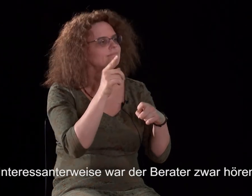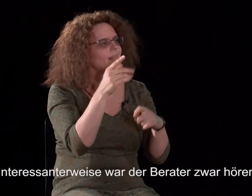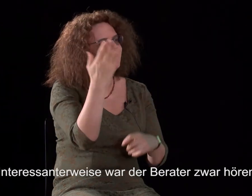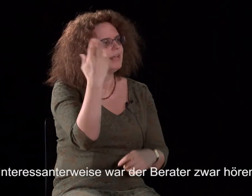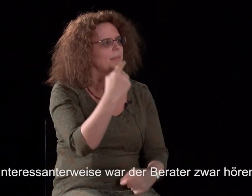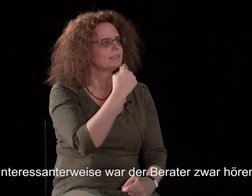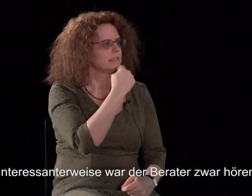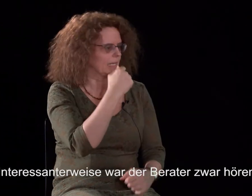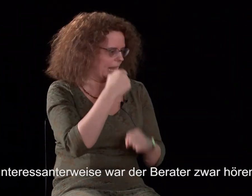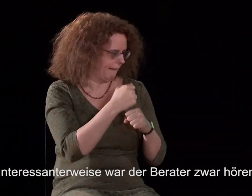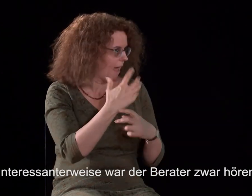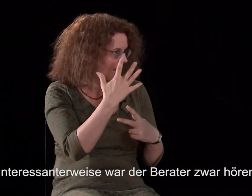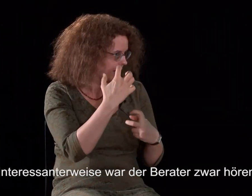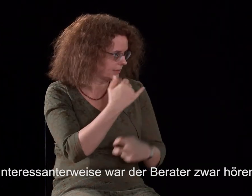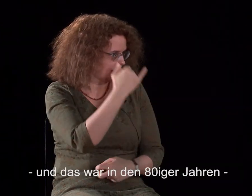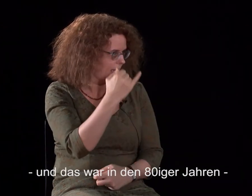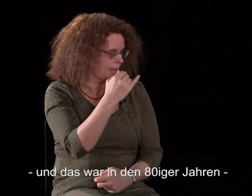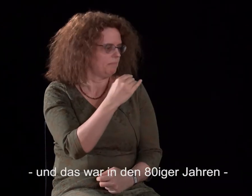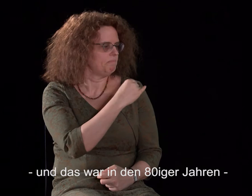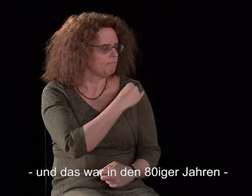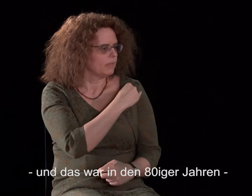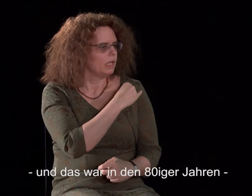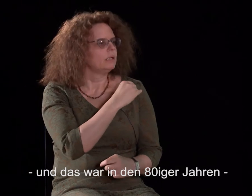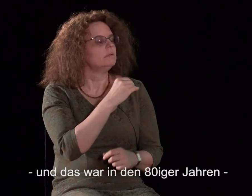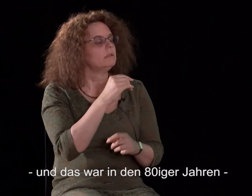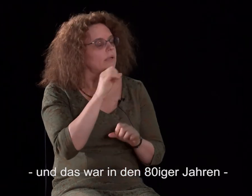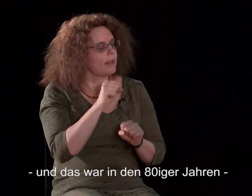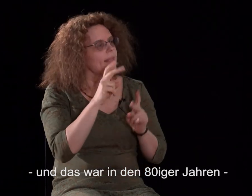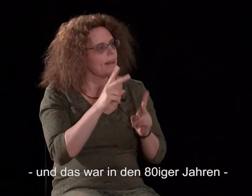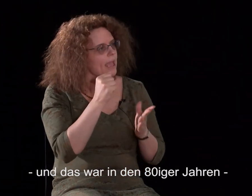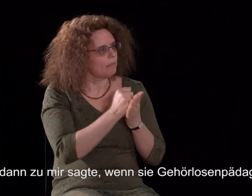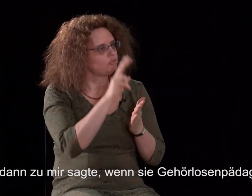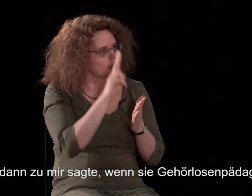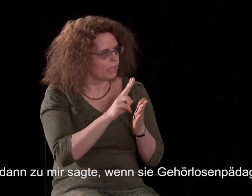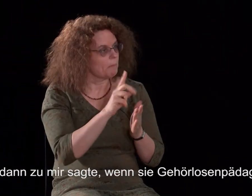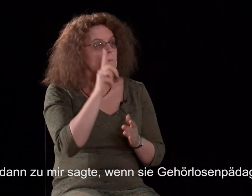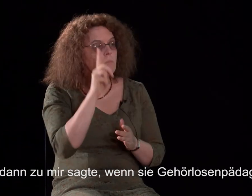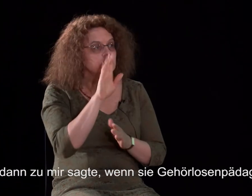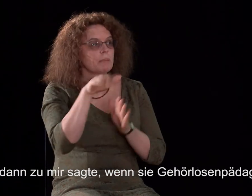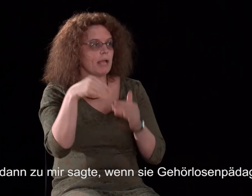Berater zwar hörend, und das war in den 80er Jahren, dass er zu mir sagte, wenn Sie